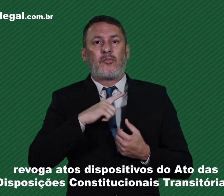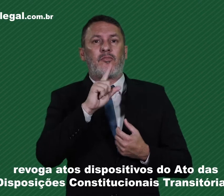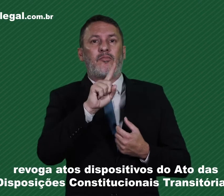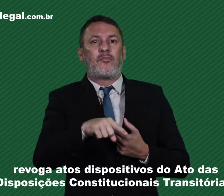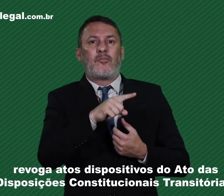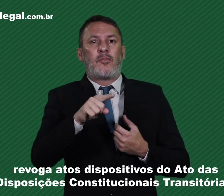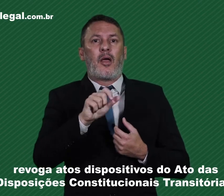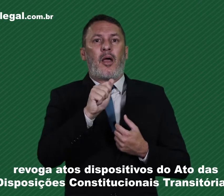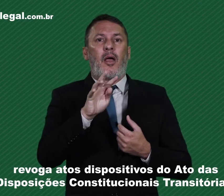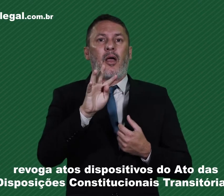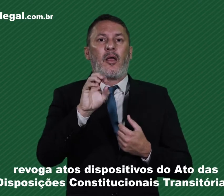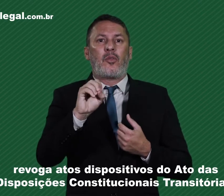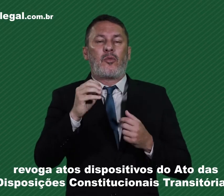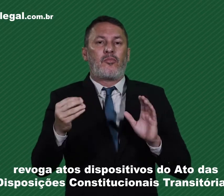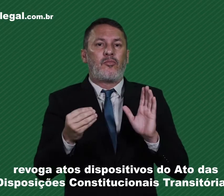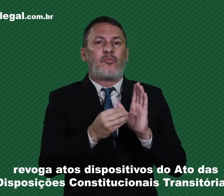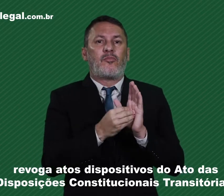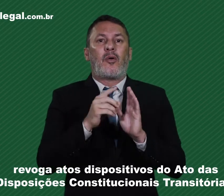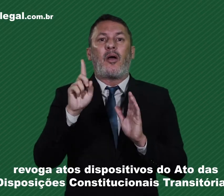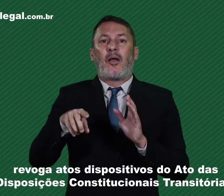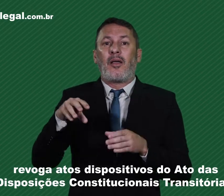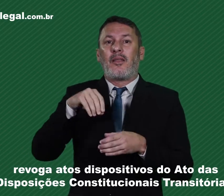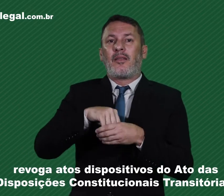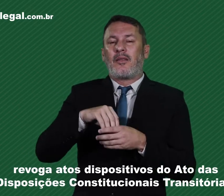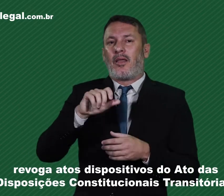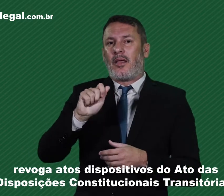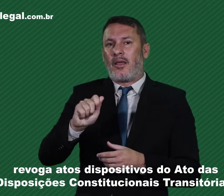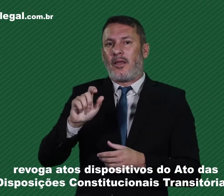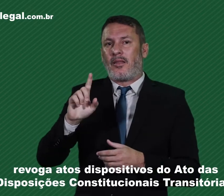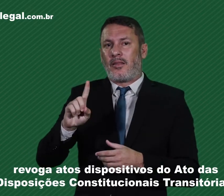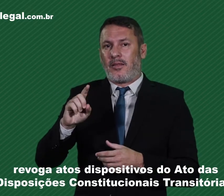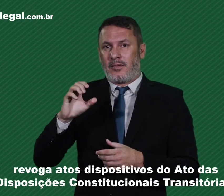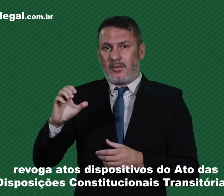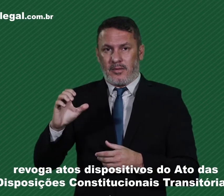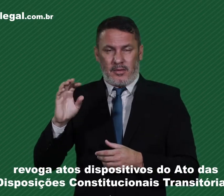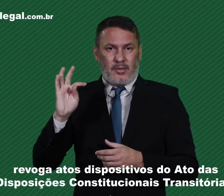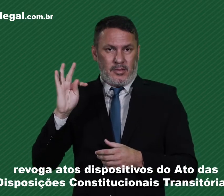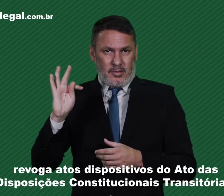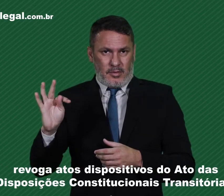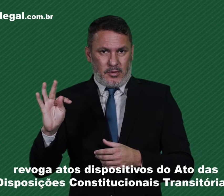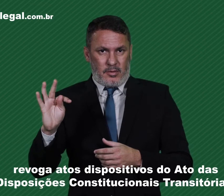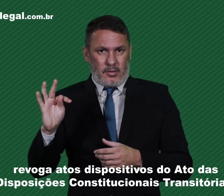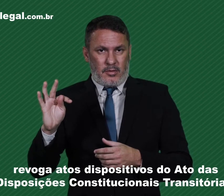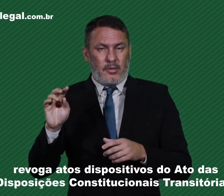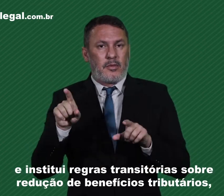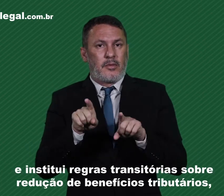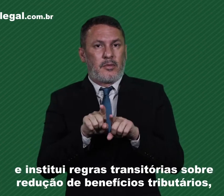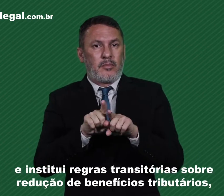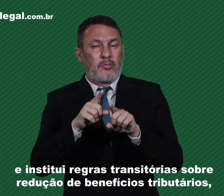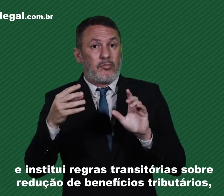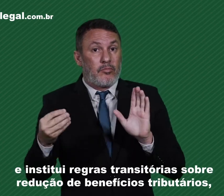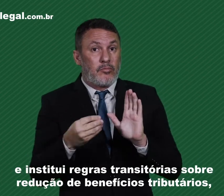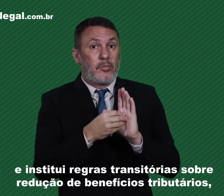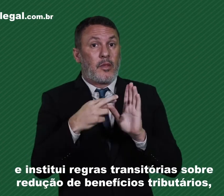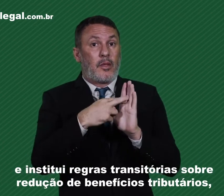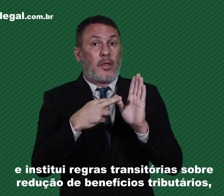revoga atos dispositivos do ato das disposições constitucionais transitórias institui regras